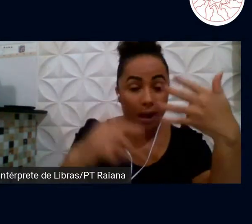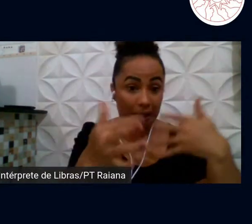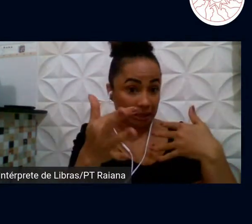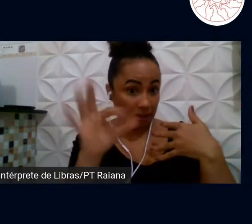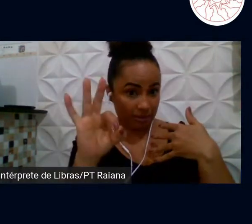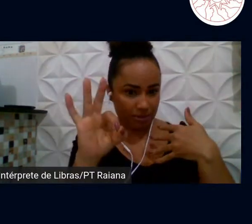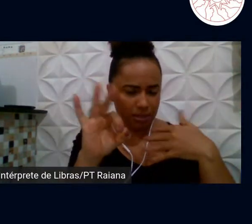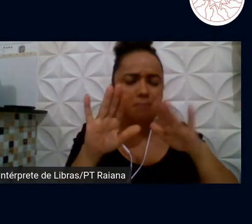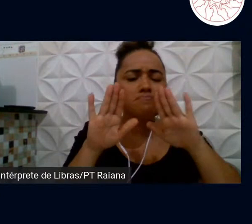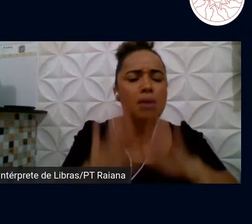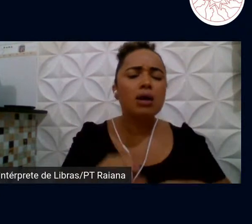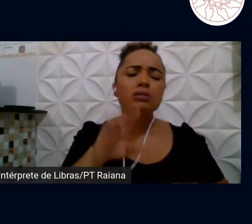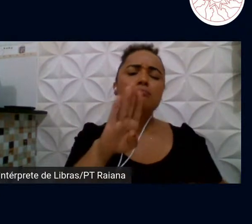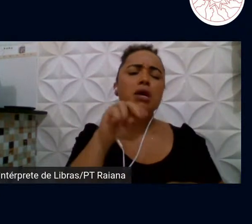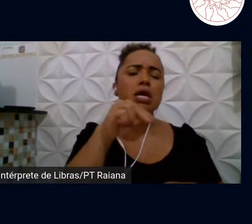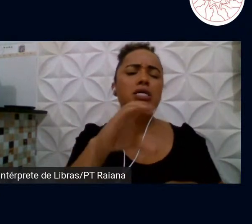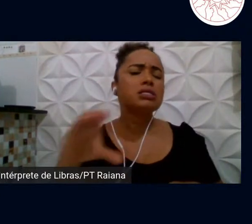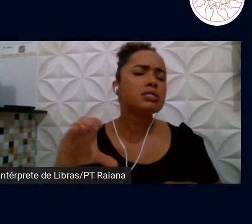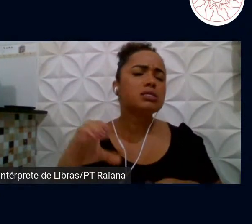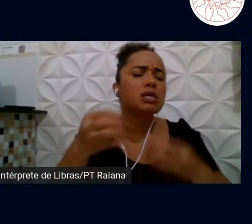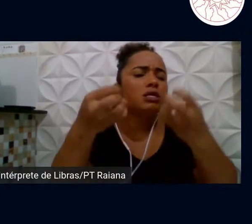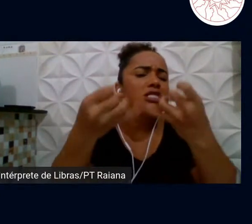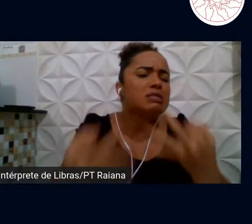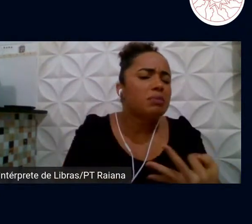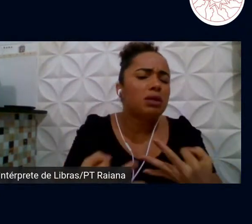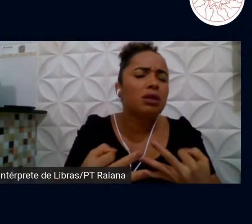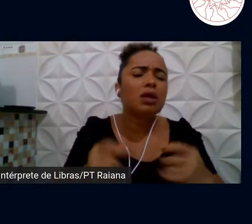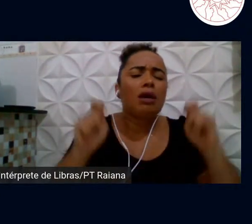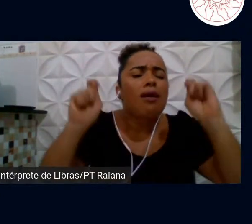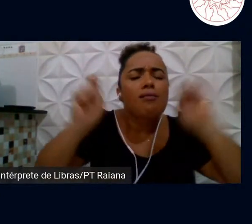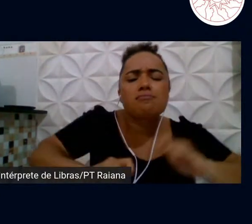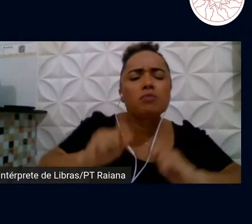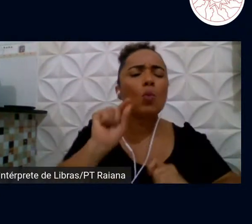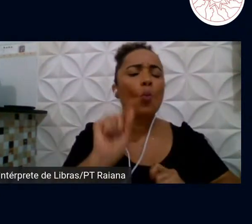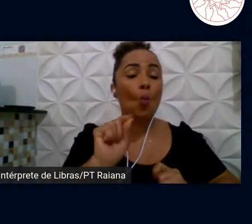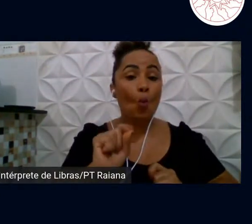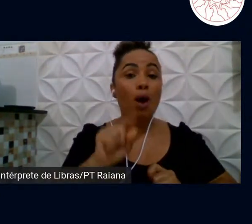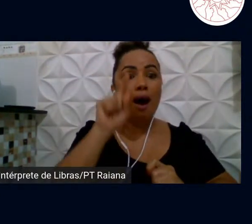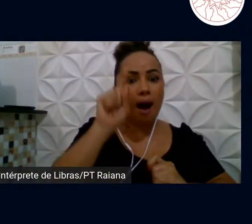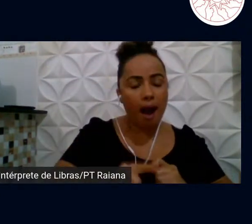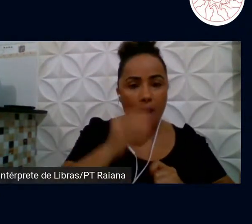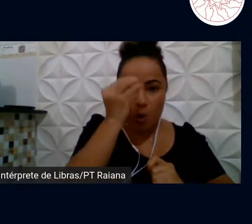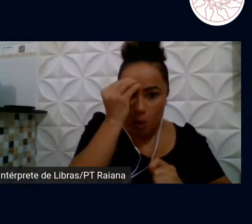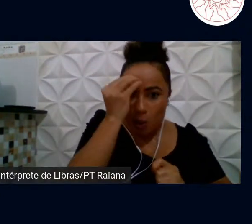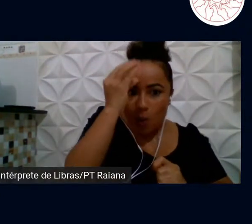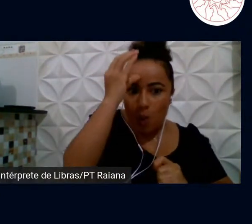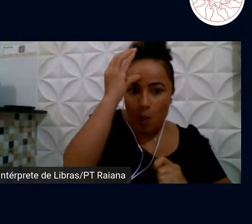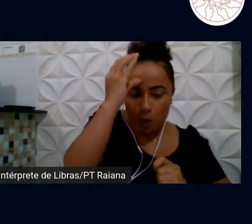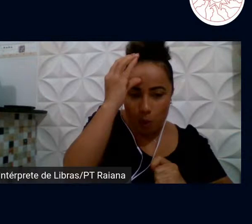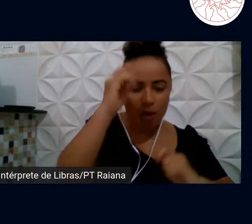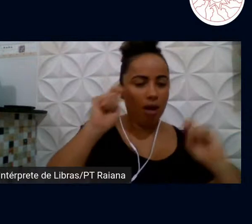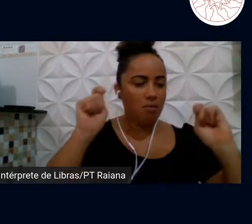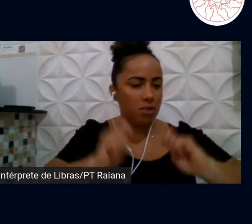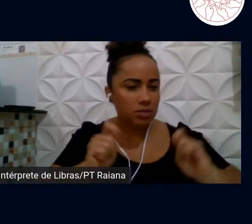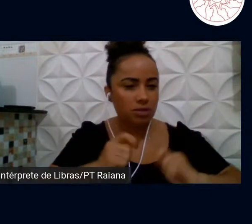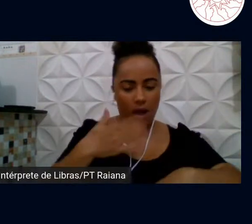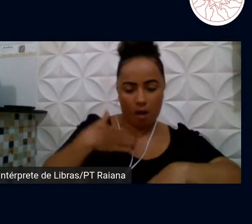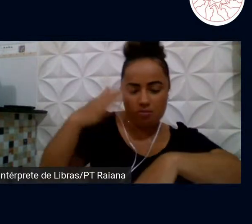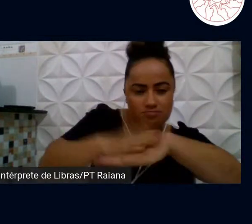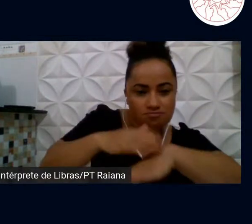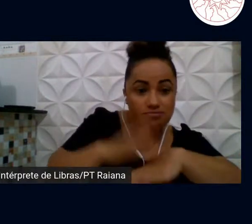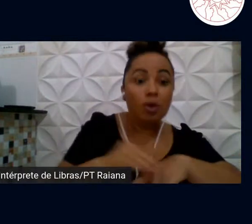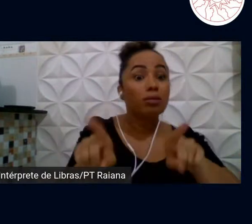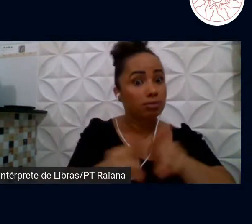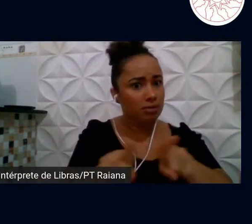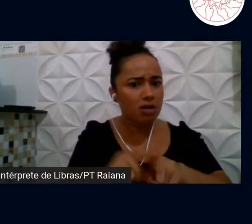BNCC, o que que ela define como competência? É a mobilização de conhecimentos, habilidades, atitudes e